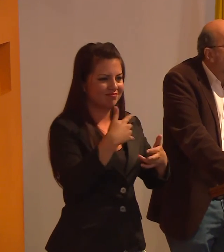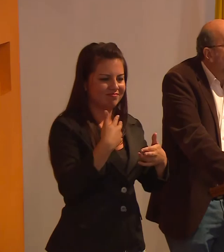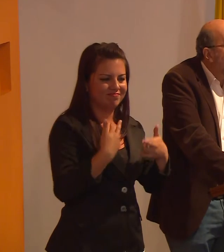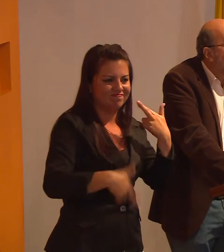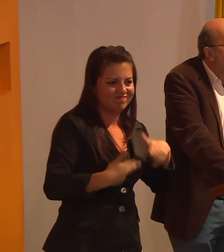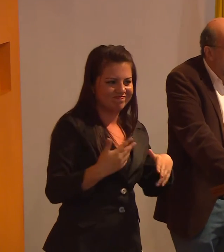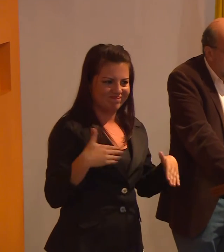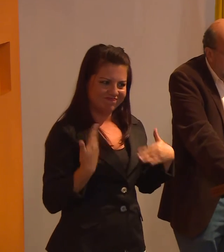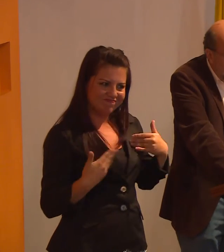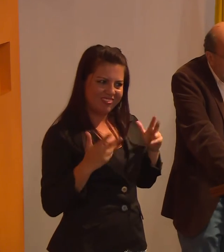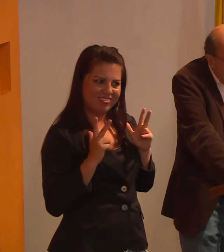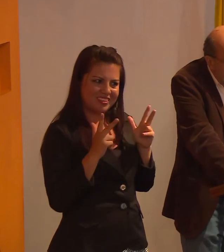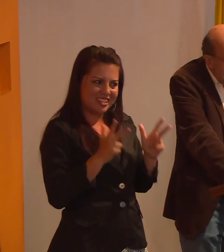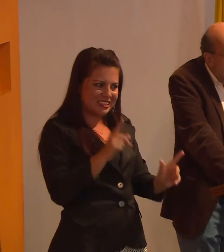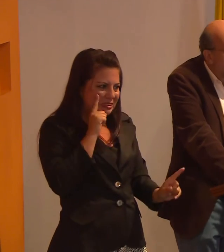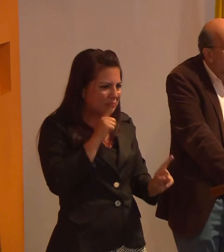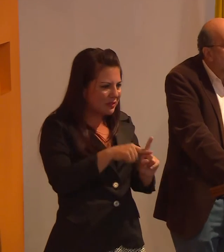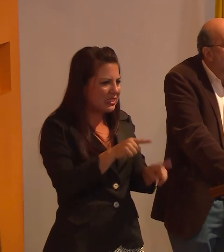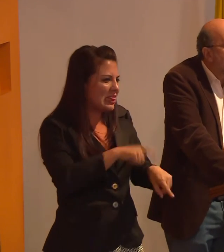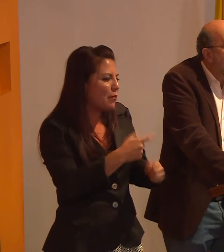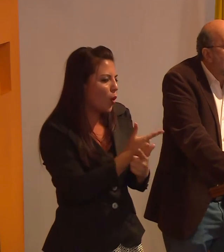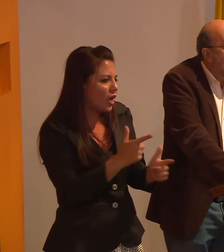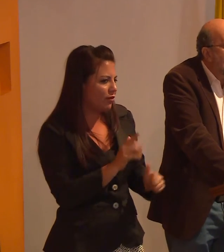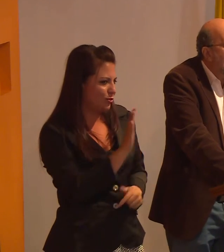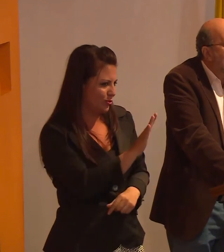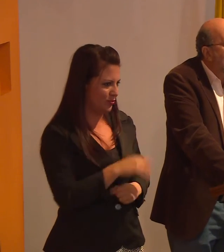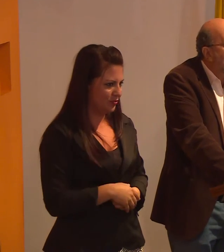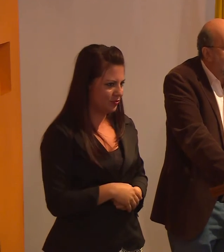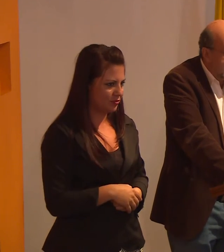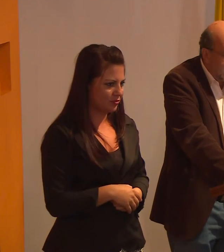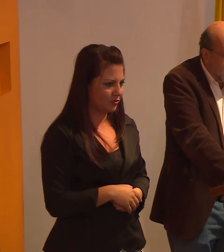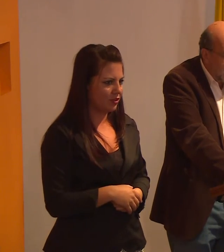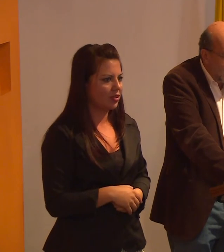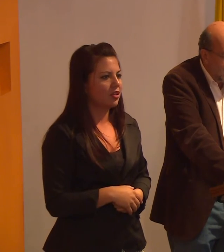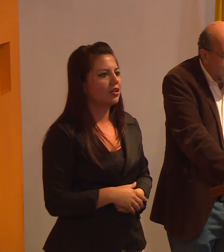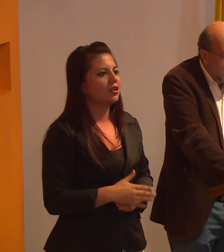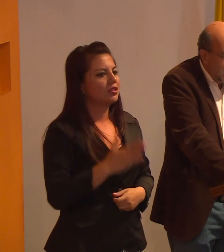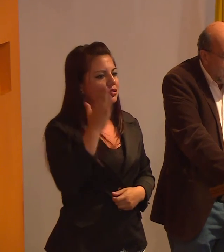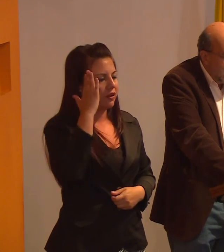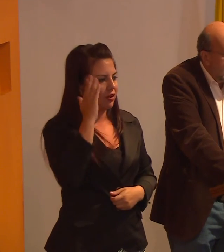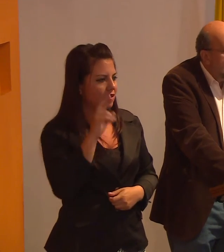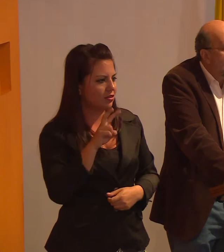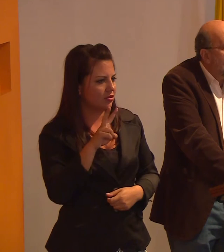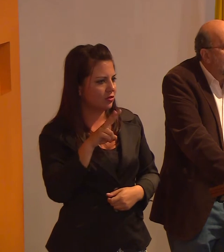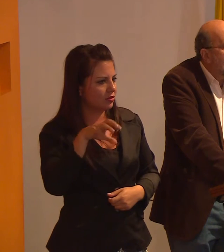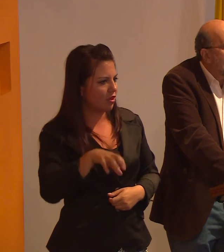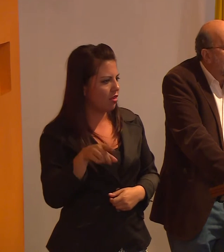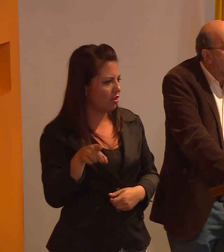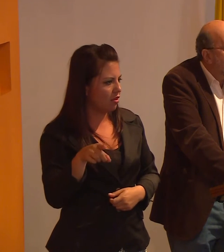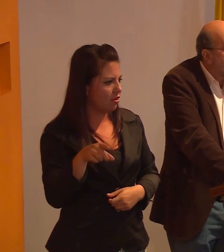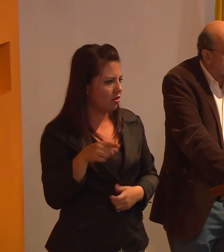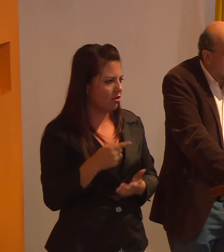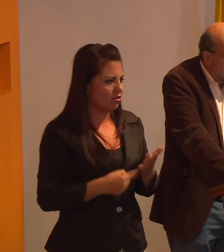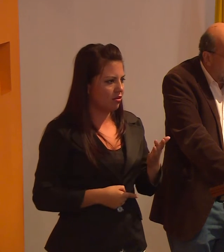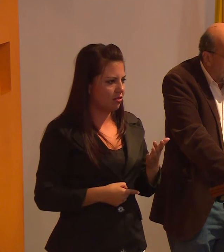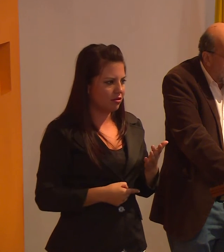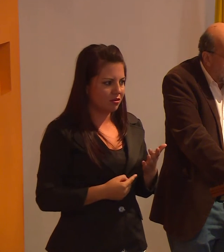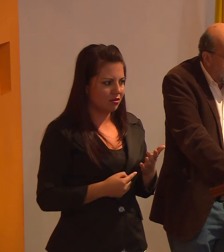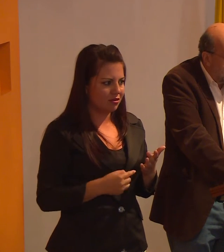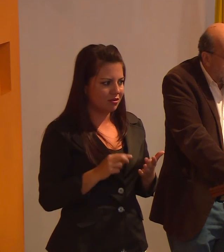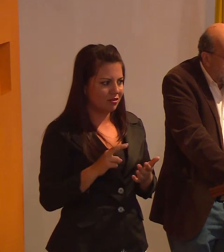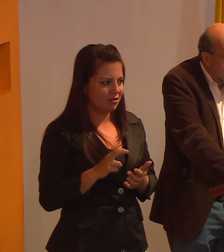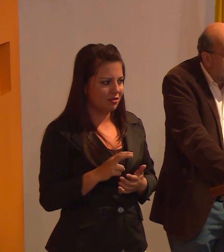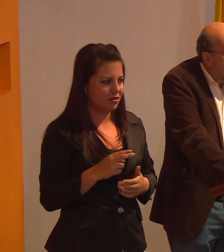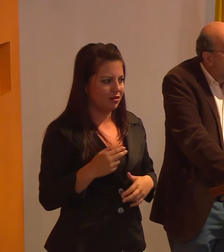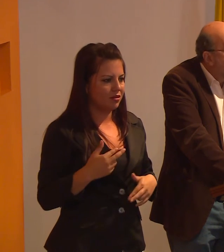El doctorado tiene ahora su sede en la calle 72 y procederemos a reubicar